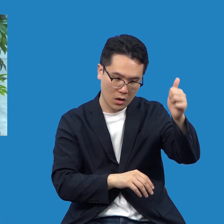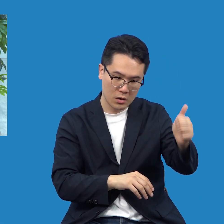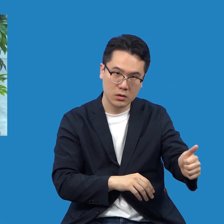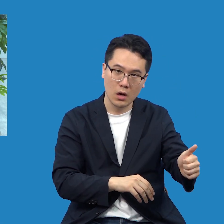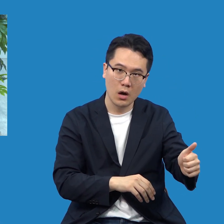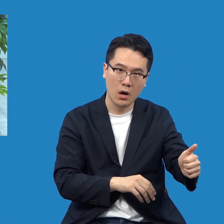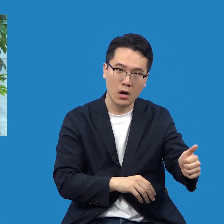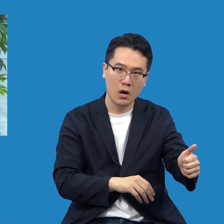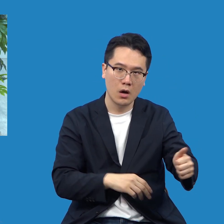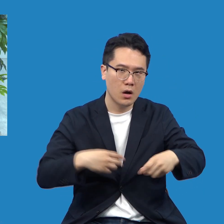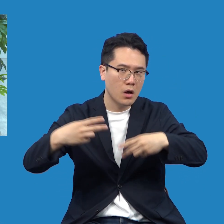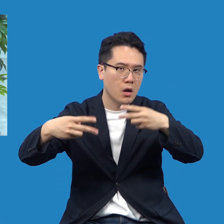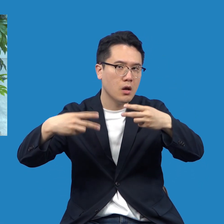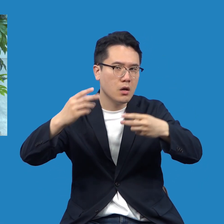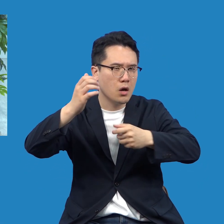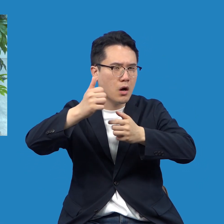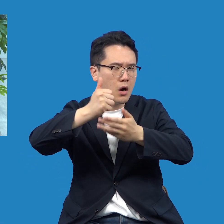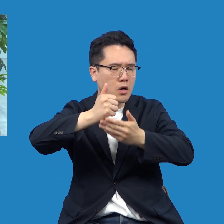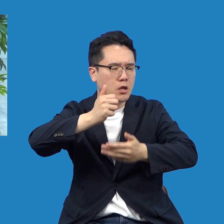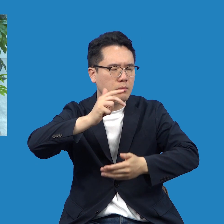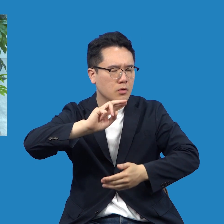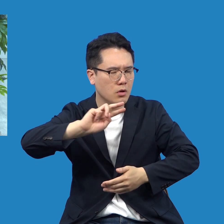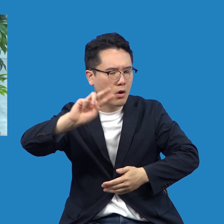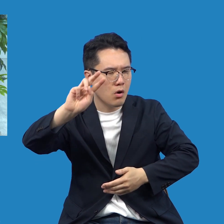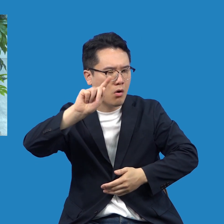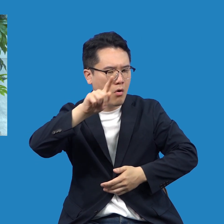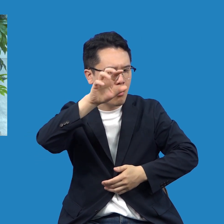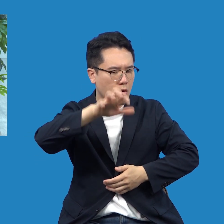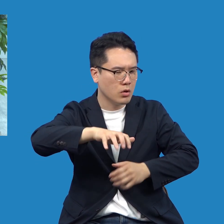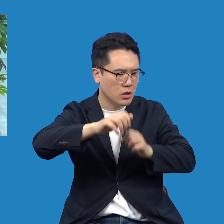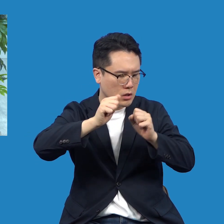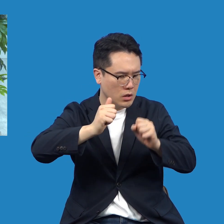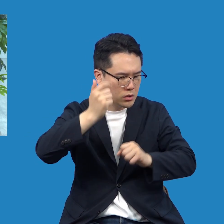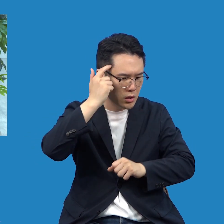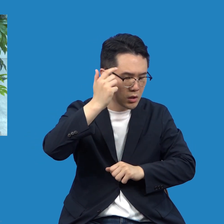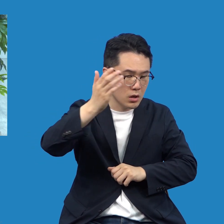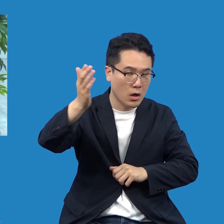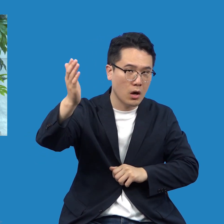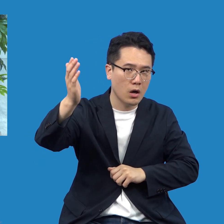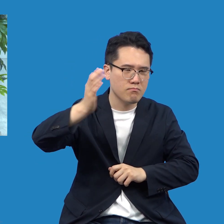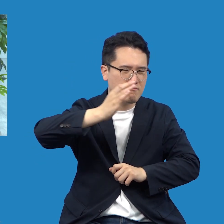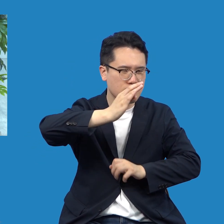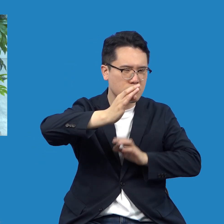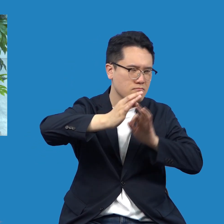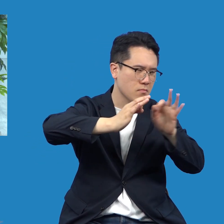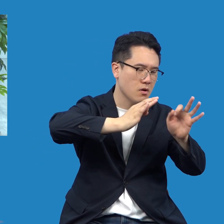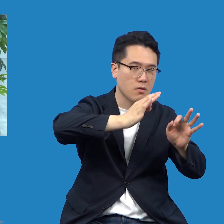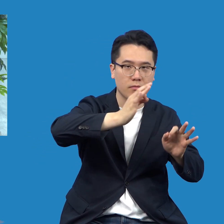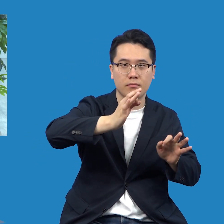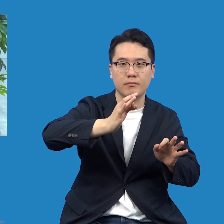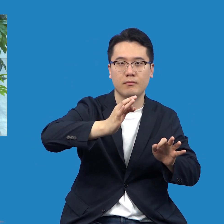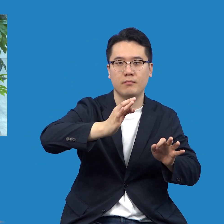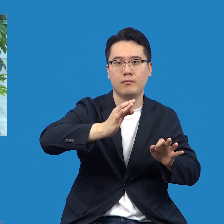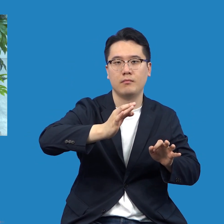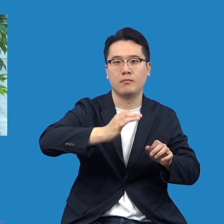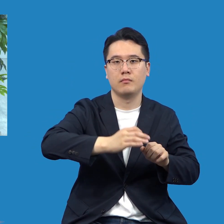어디 계시나이까 이렇게 막 외쳤어요. 여러분 엘리사 이